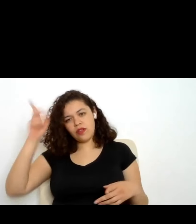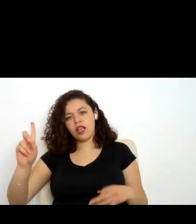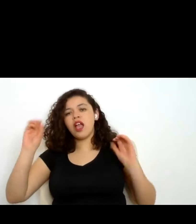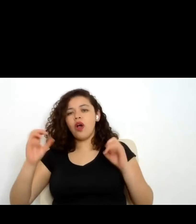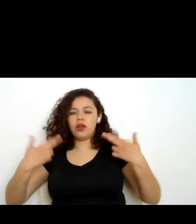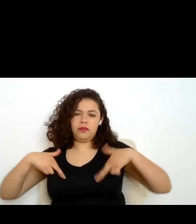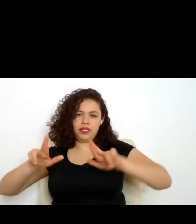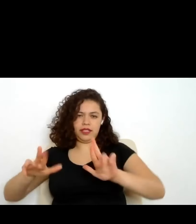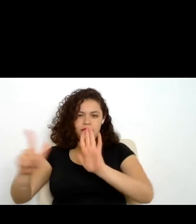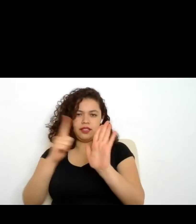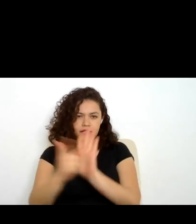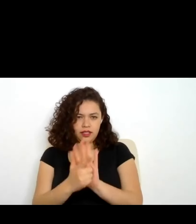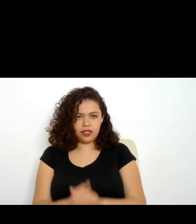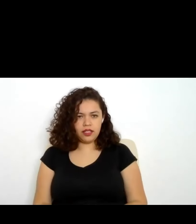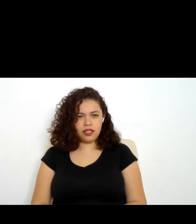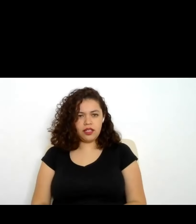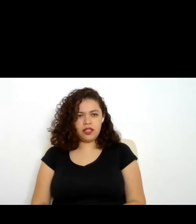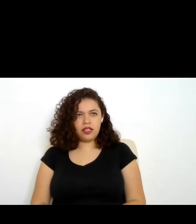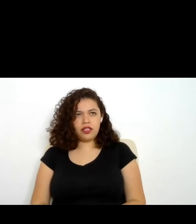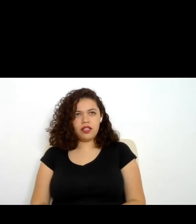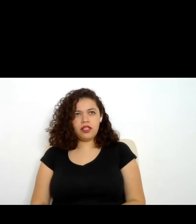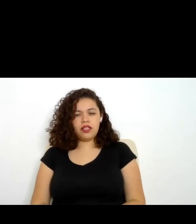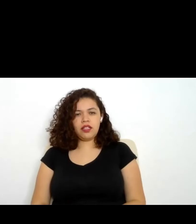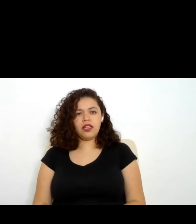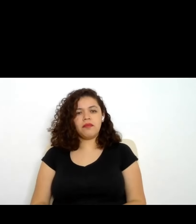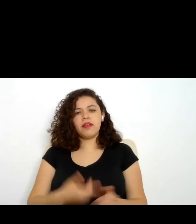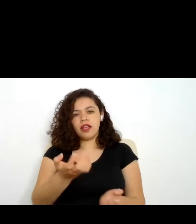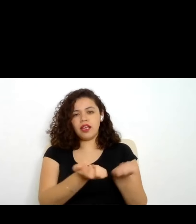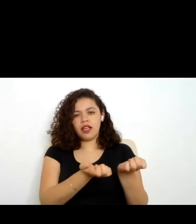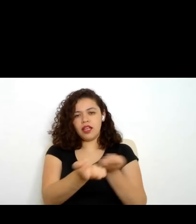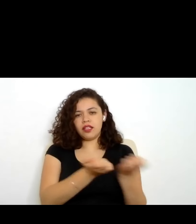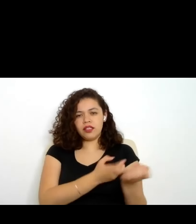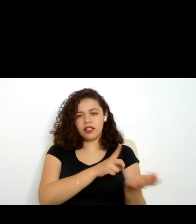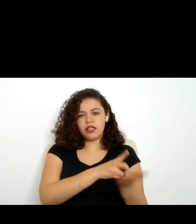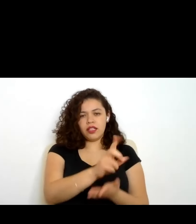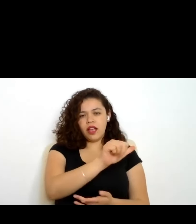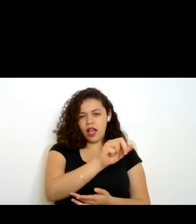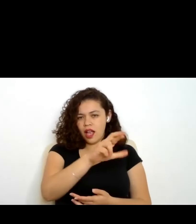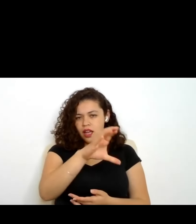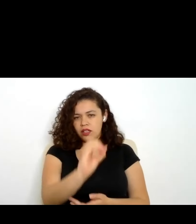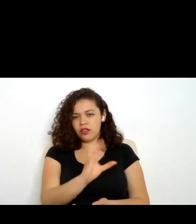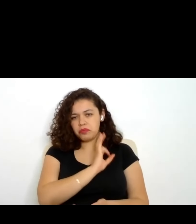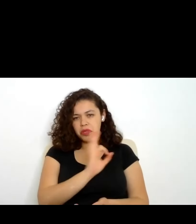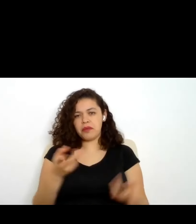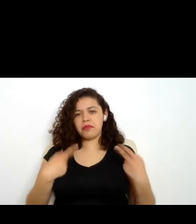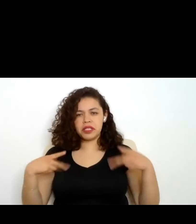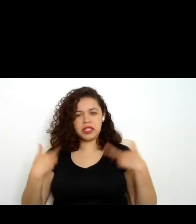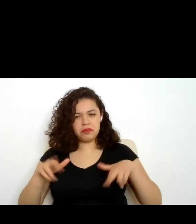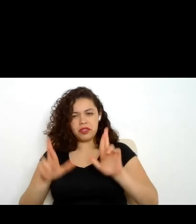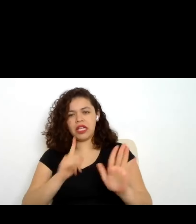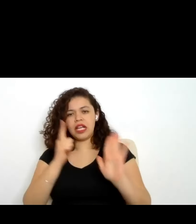porque estas solicitudes de ejercicio de derechos ARCO se pueden hacer también a través de un representante